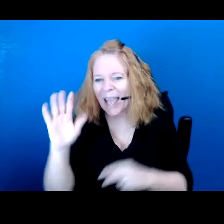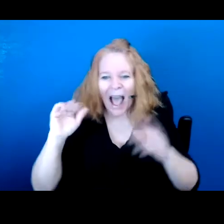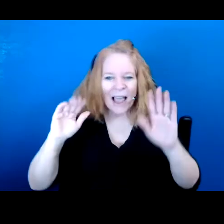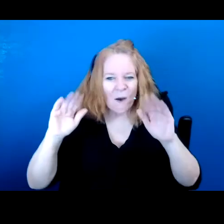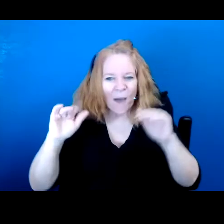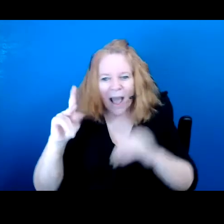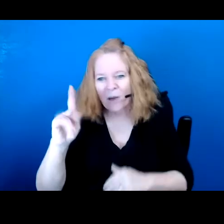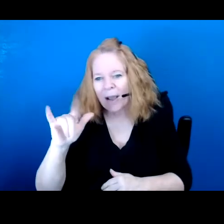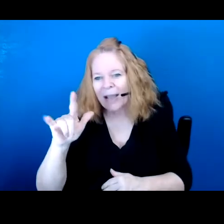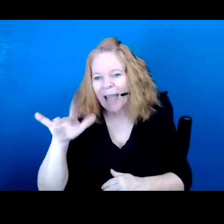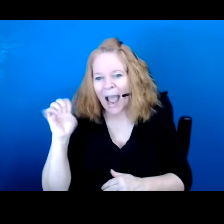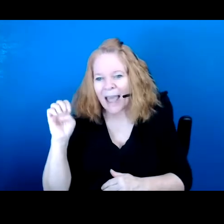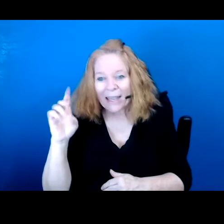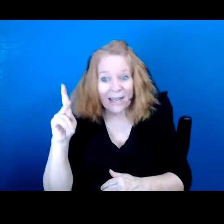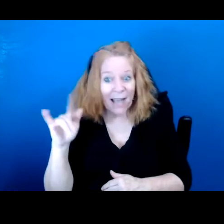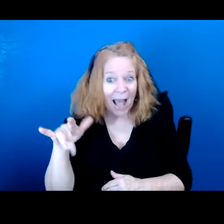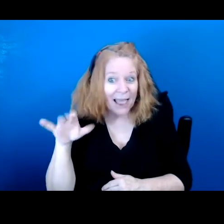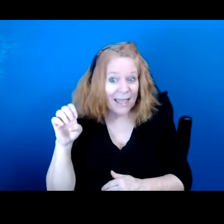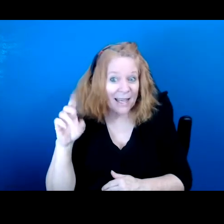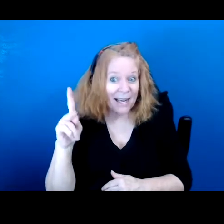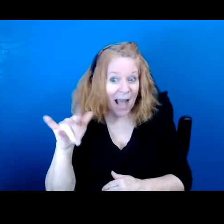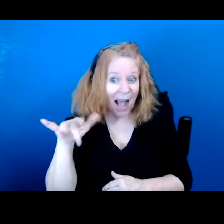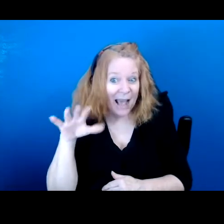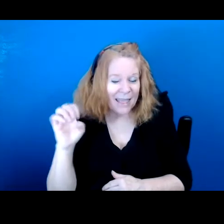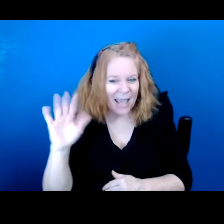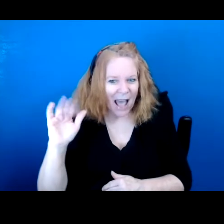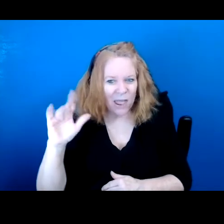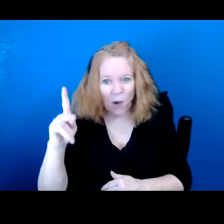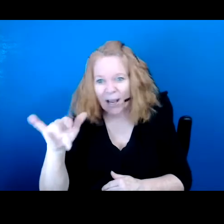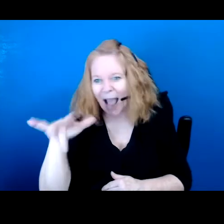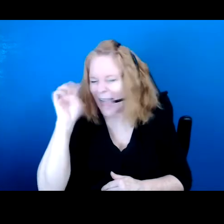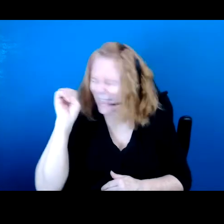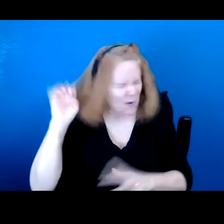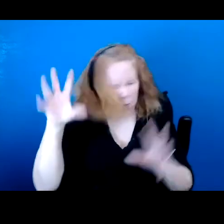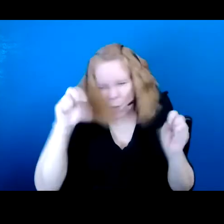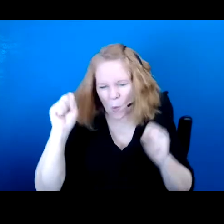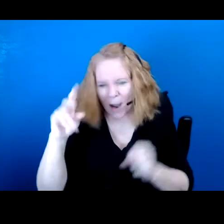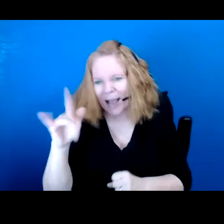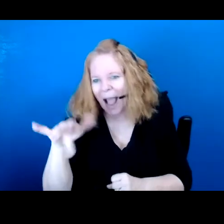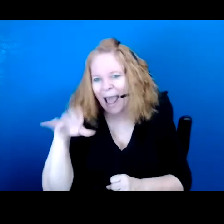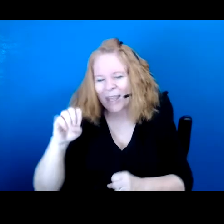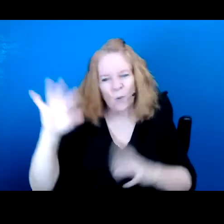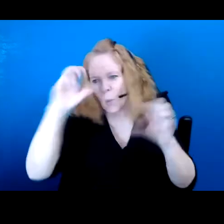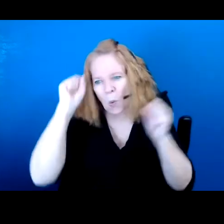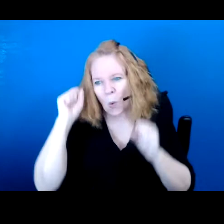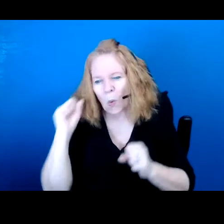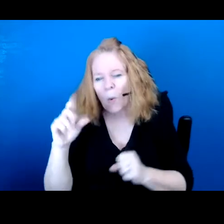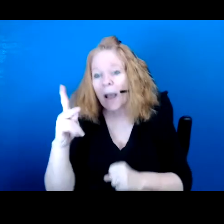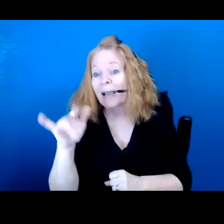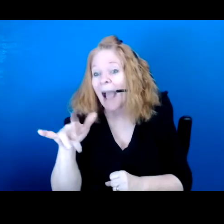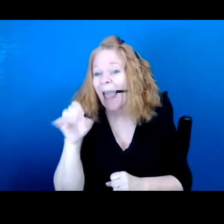charly kylie saludos kylie kaylyn kyle y saludos kylie saludo